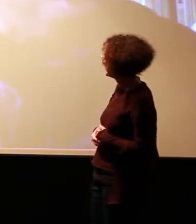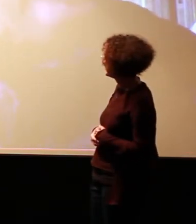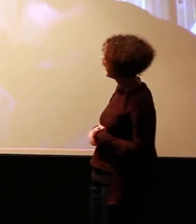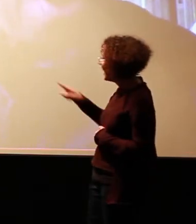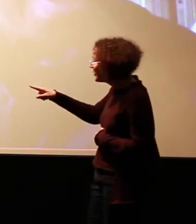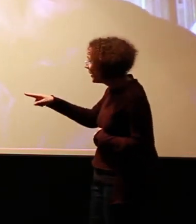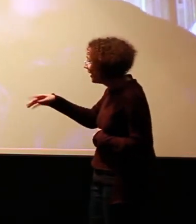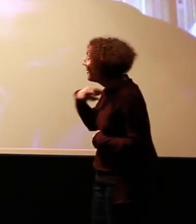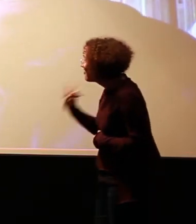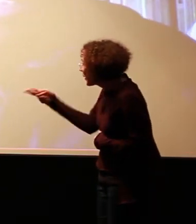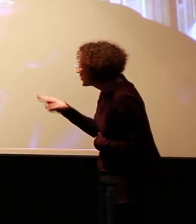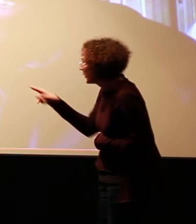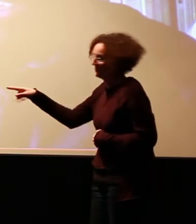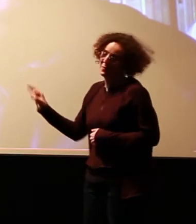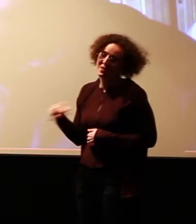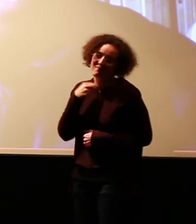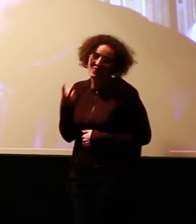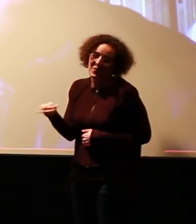retrouvé la parole? Eh oui.